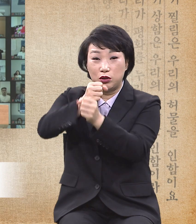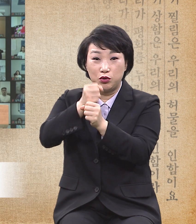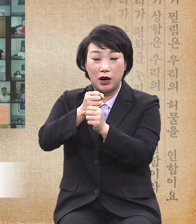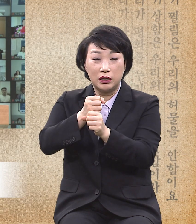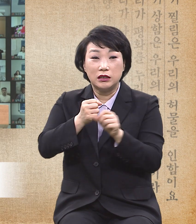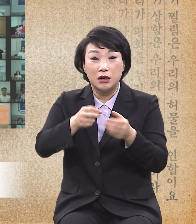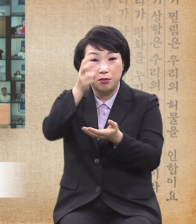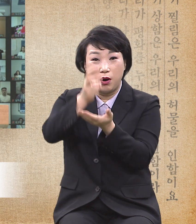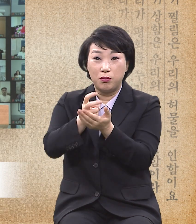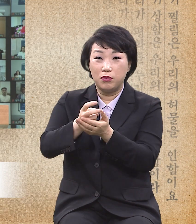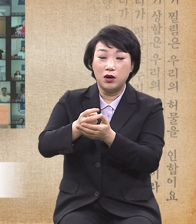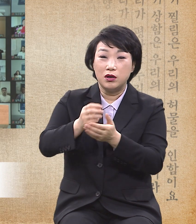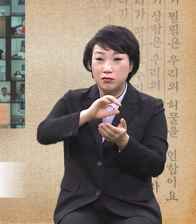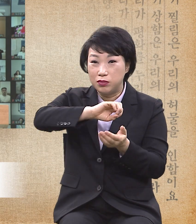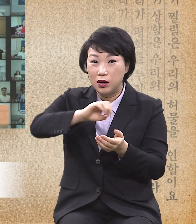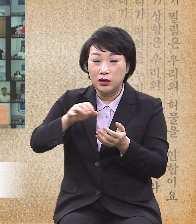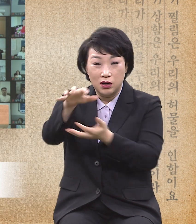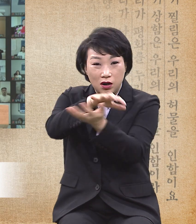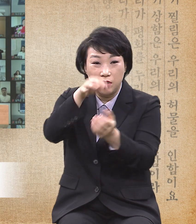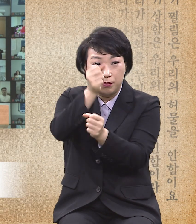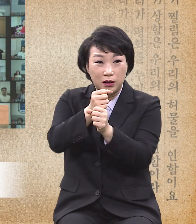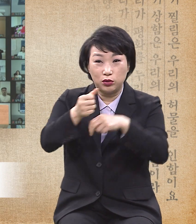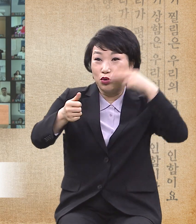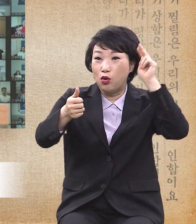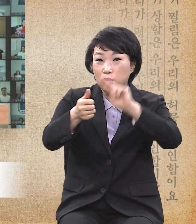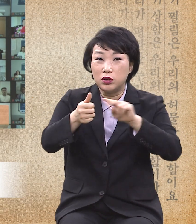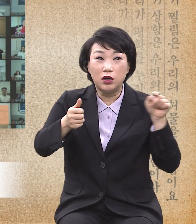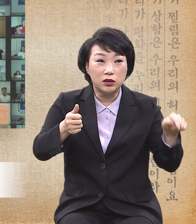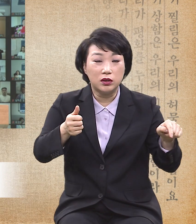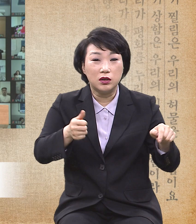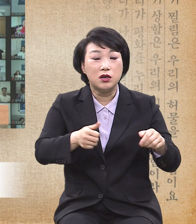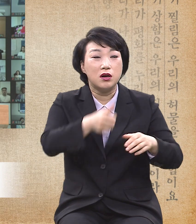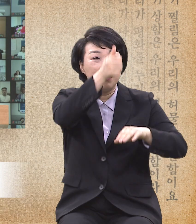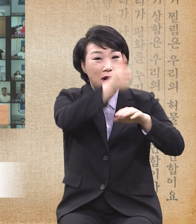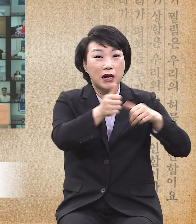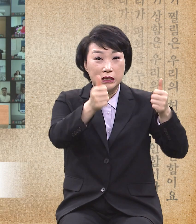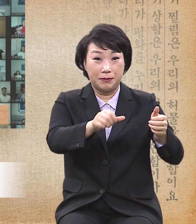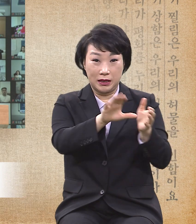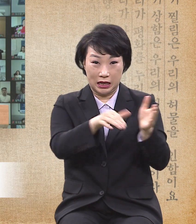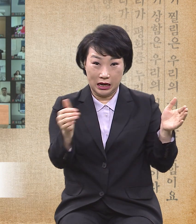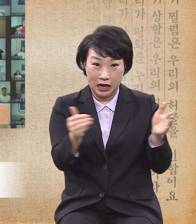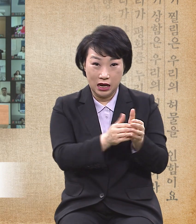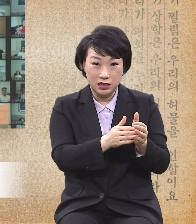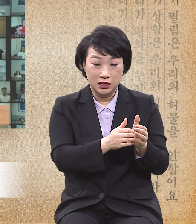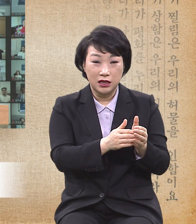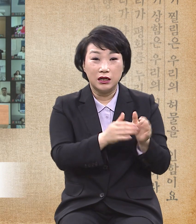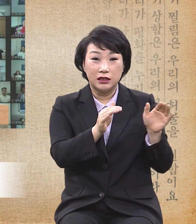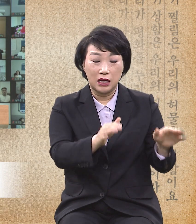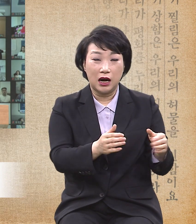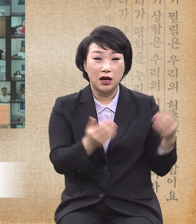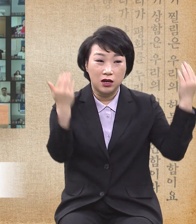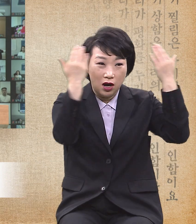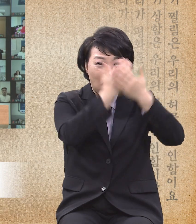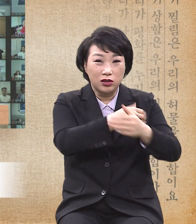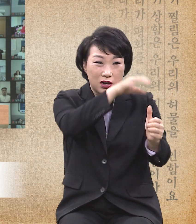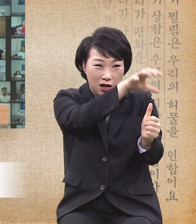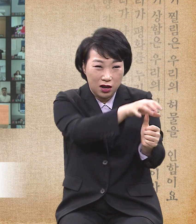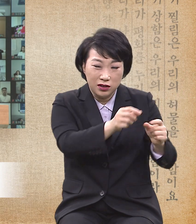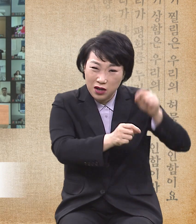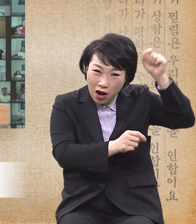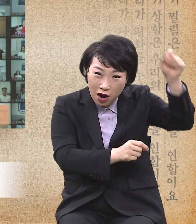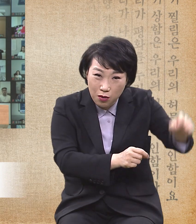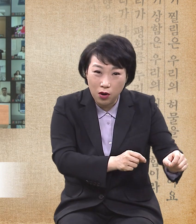창조하신 법을 물러나게 만들고 도전한 자를 큰 날의 심판까지 영원한